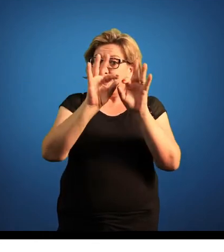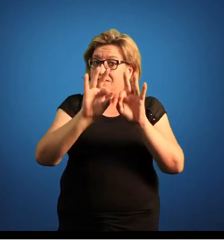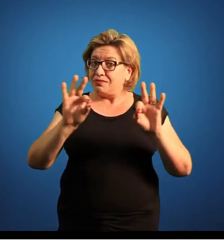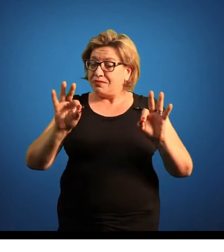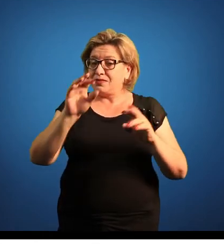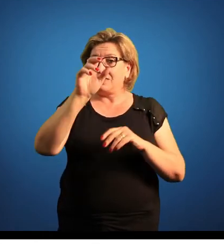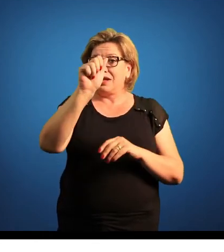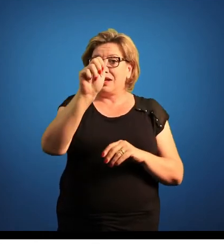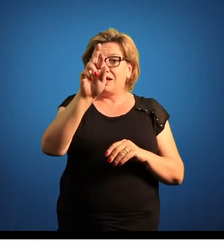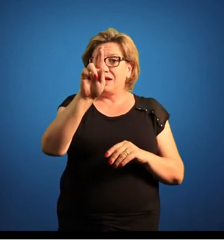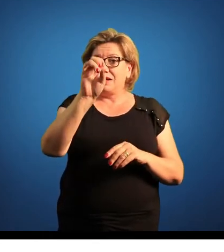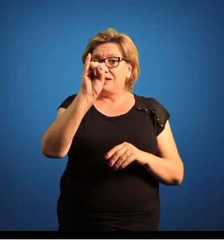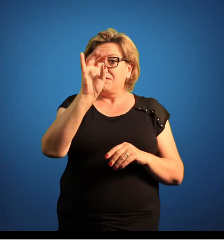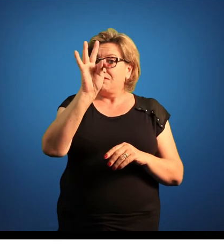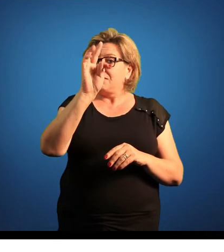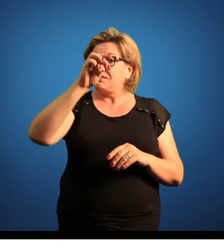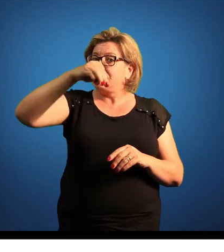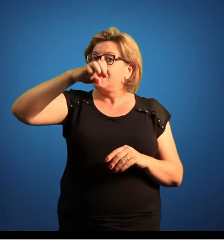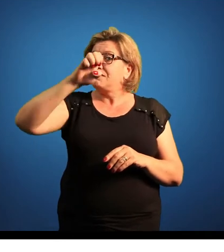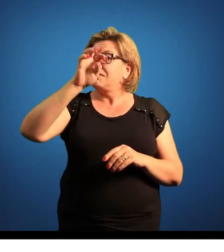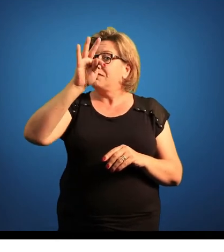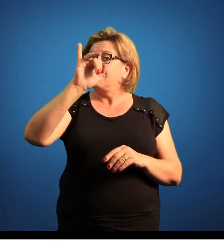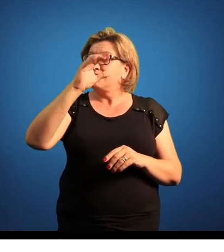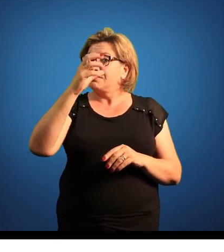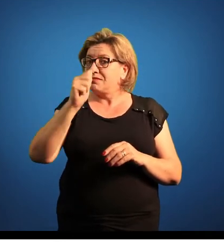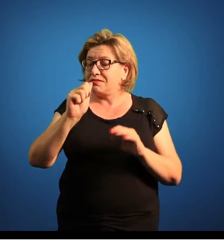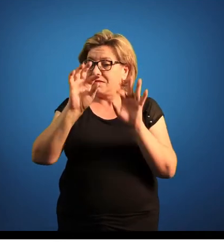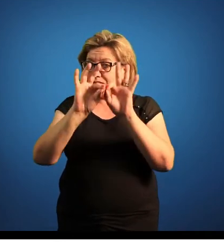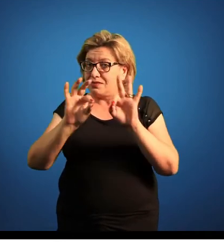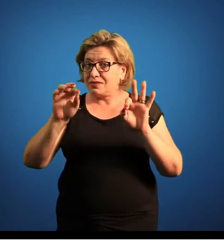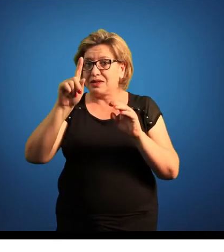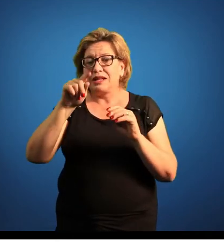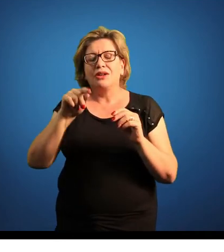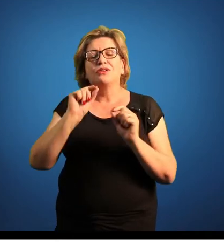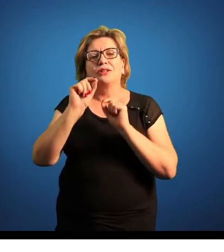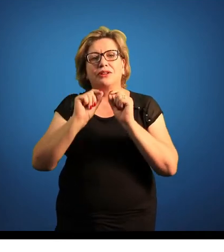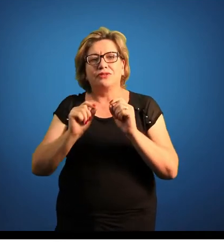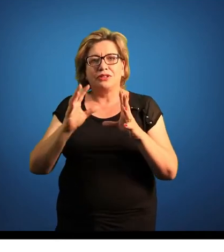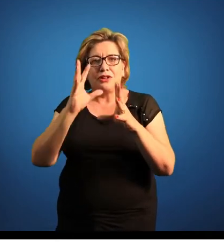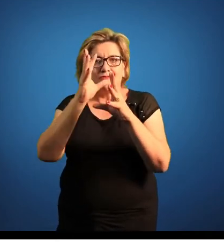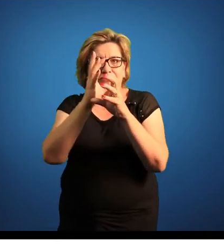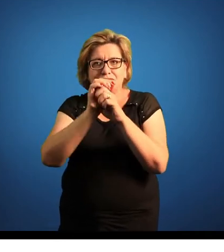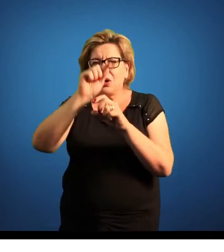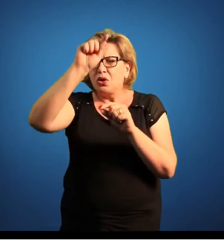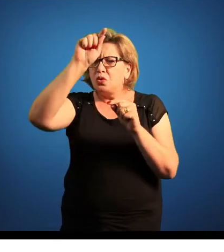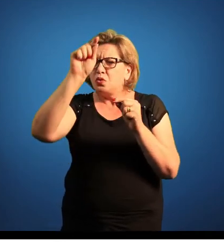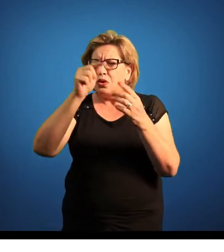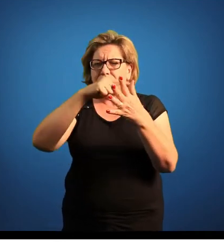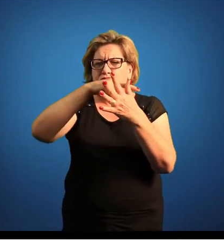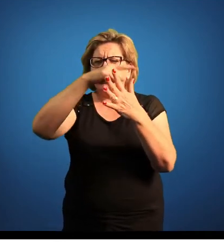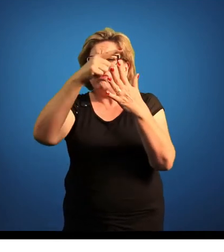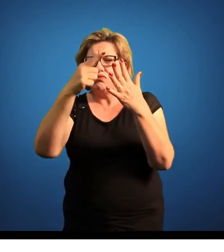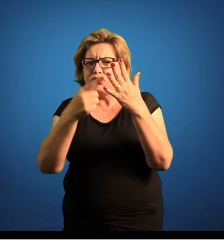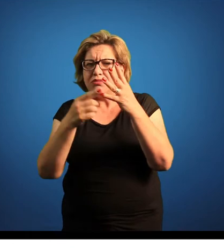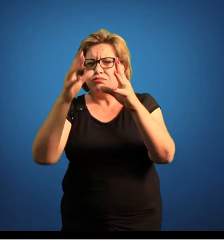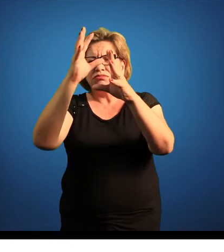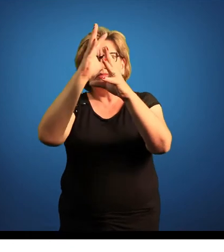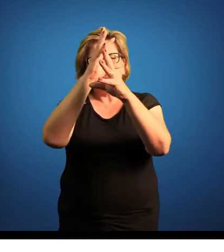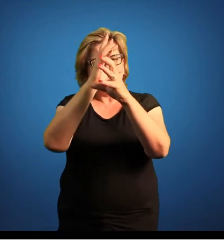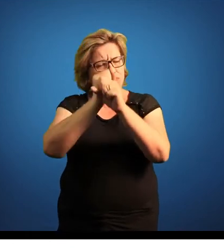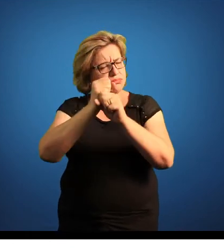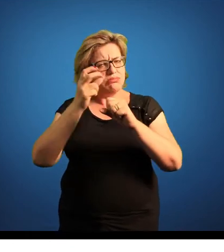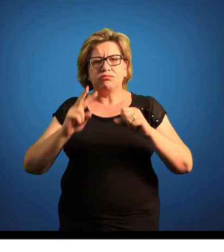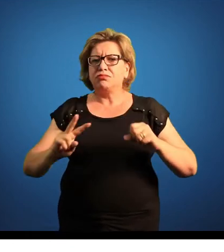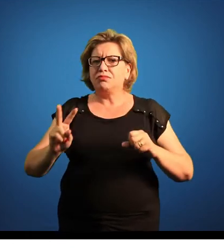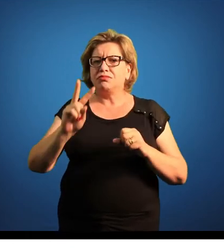partir da mais simples dela, que é chamada de média aritmética. Nada mais é do que somar todos os conjuntos, né, todos